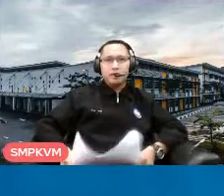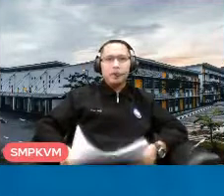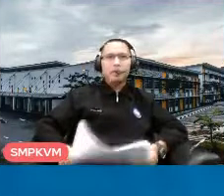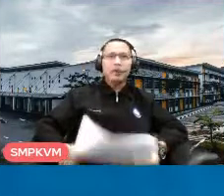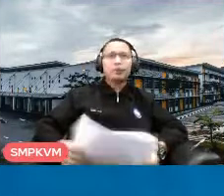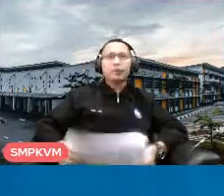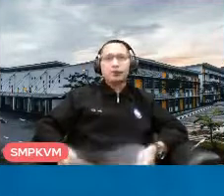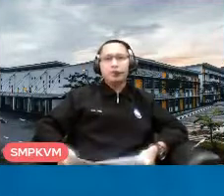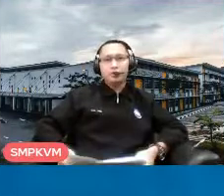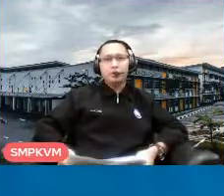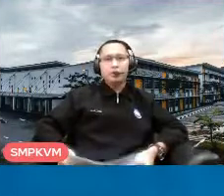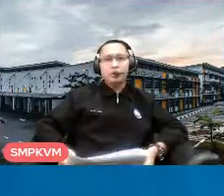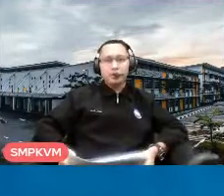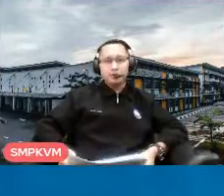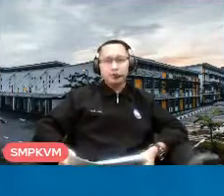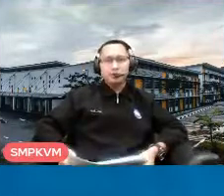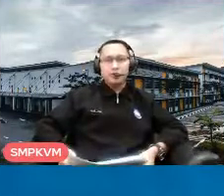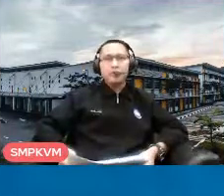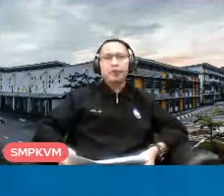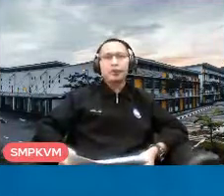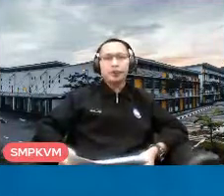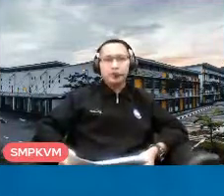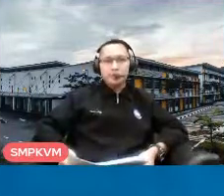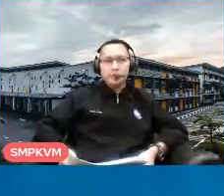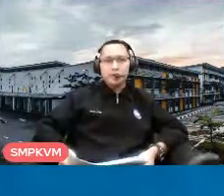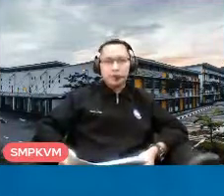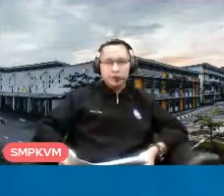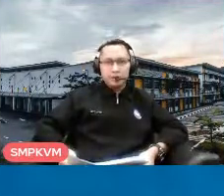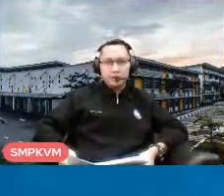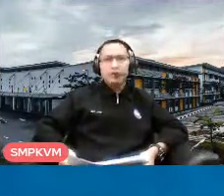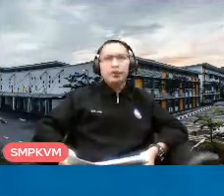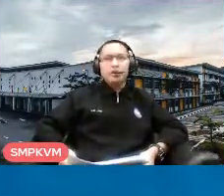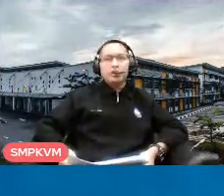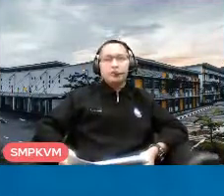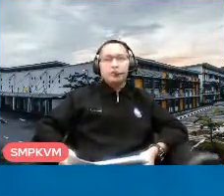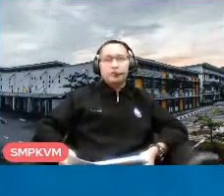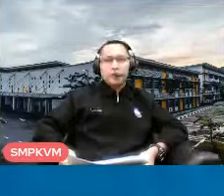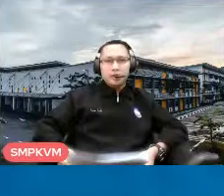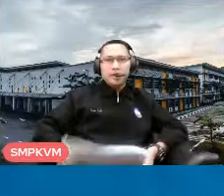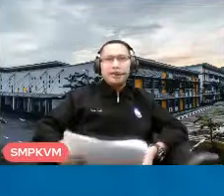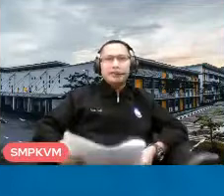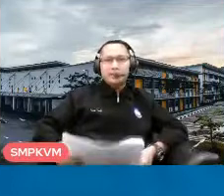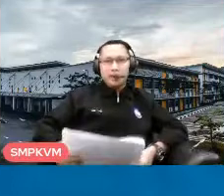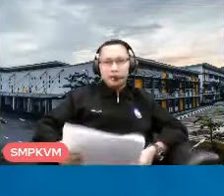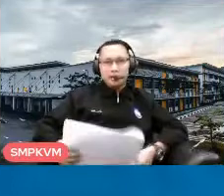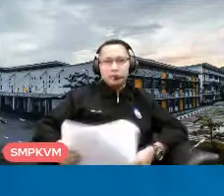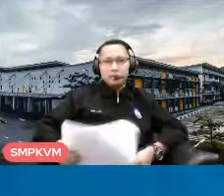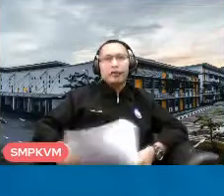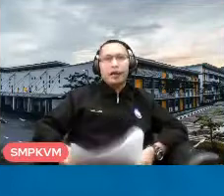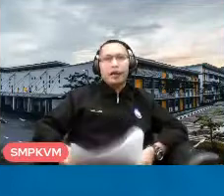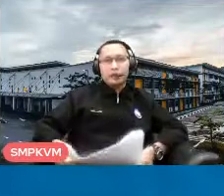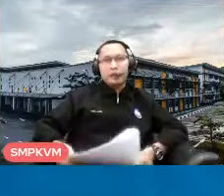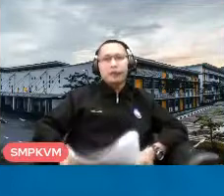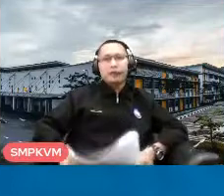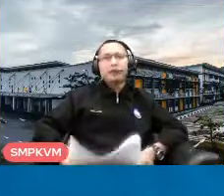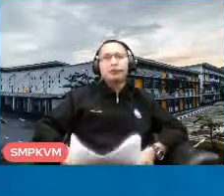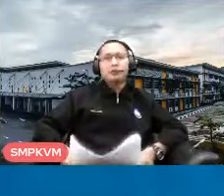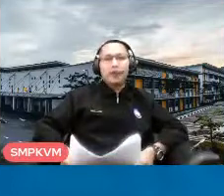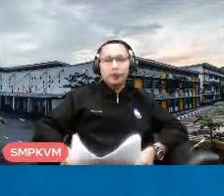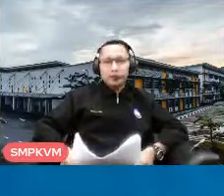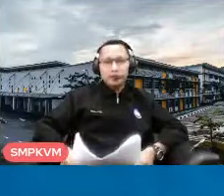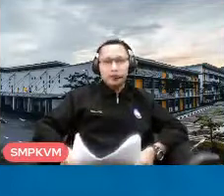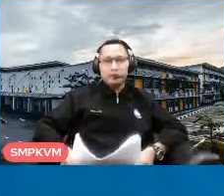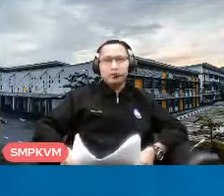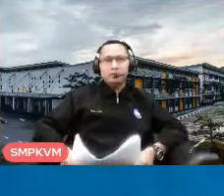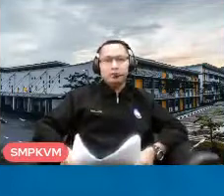okeh pertama udah contoh satu dipelajari lathiyah murid laki-laki kan dan cannot uh letak atas pada